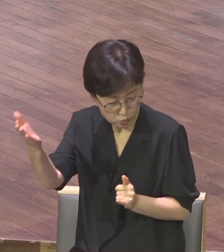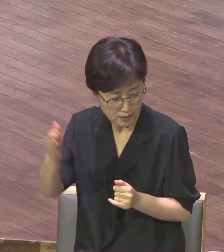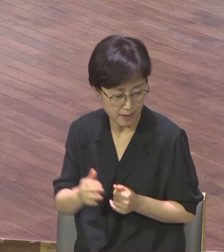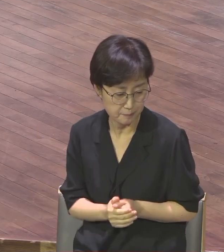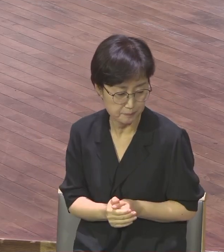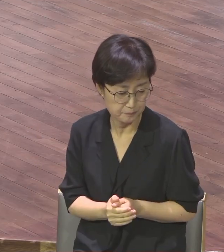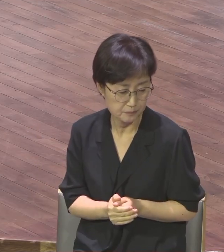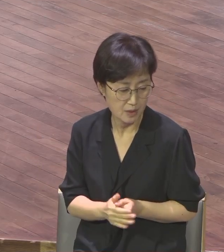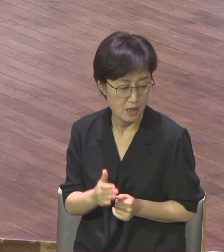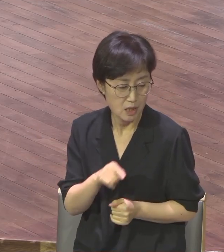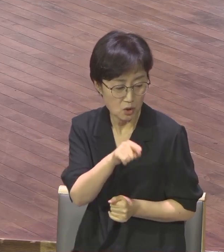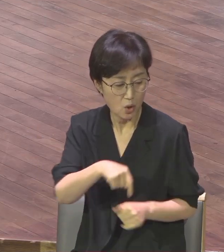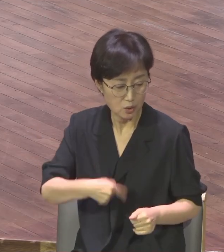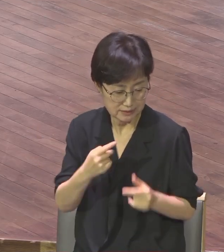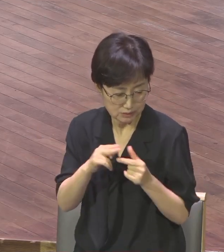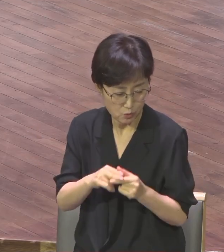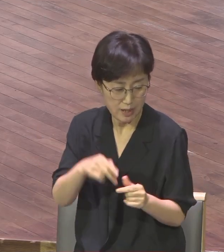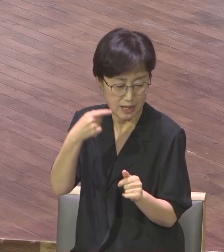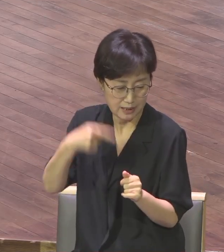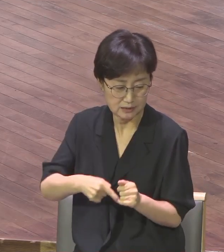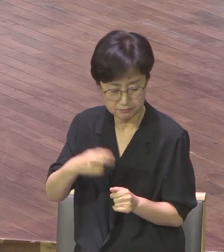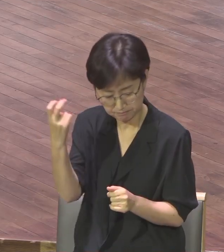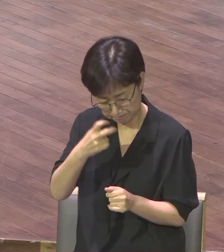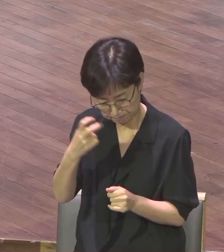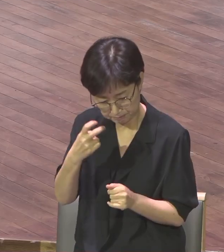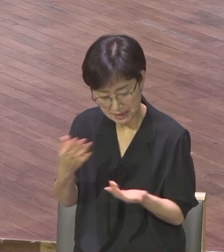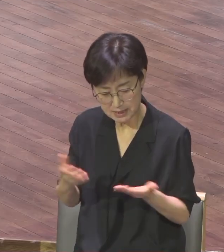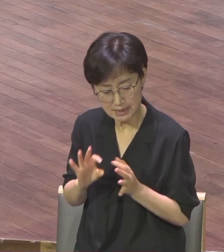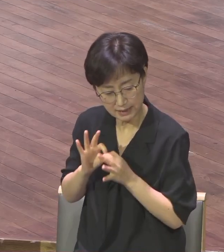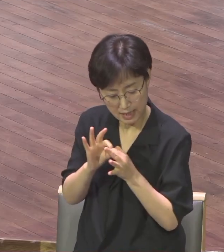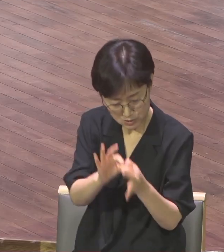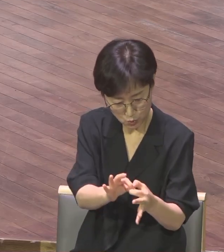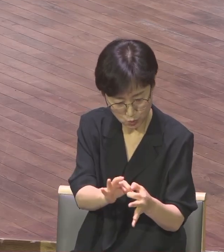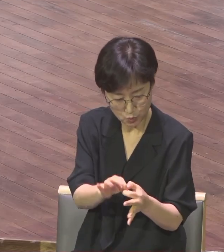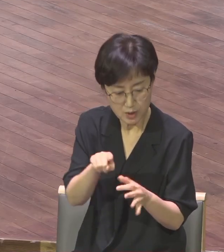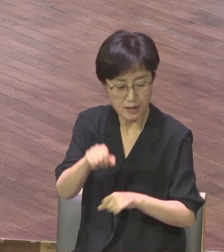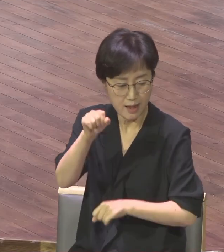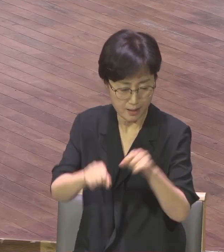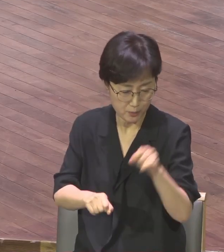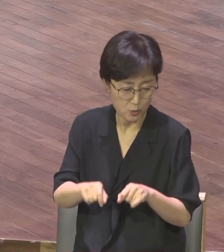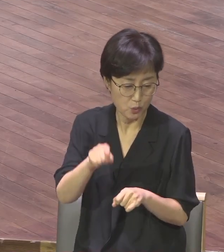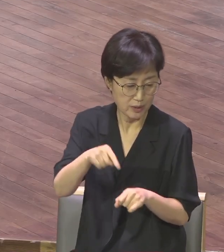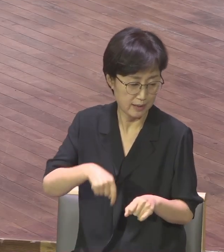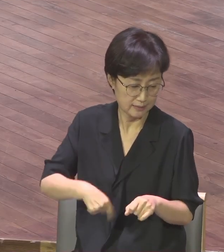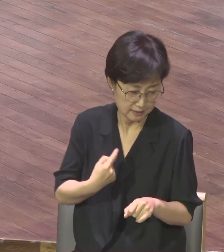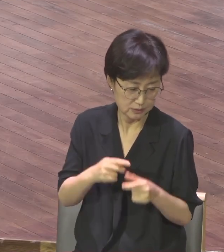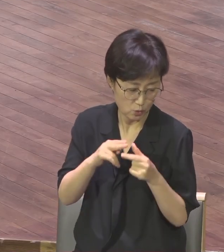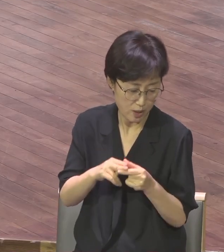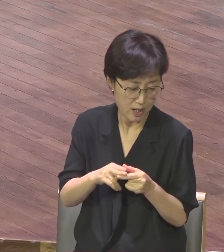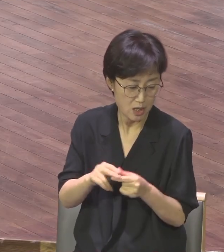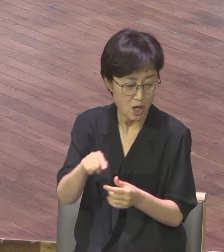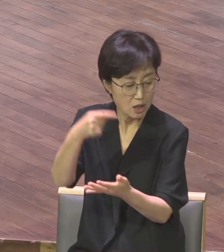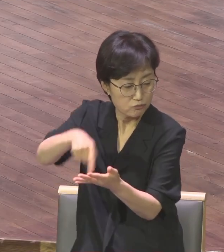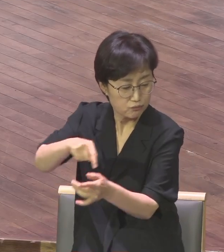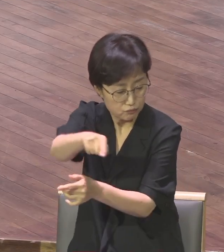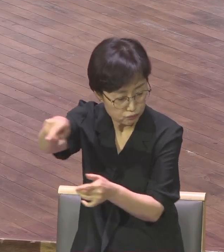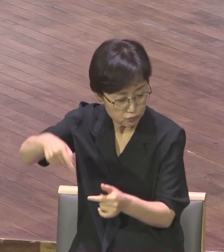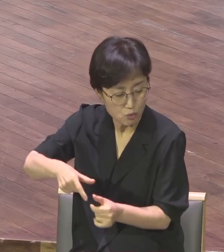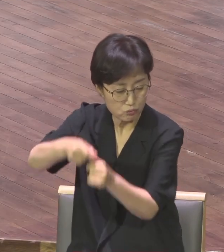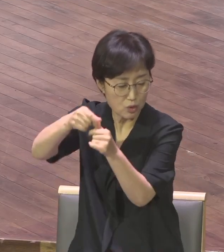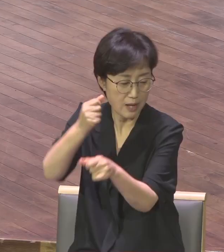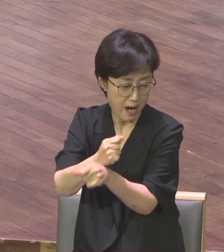하라. 내가 내 자신과 가르침을 살펴 이 일을 계속하라. 이것을 행함으로 내 자신과 내게 듣는